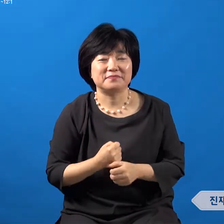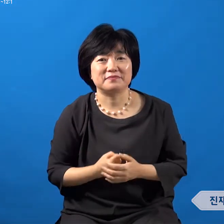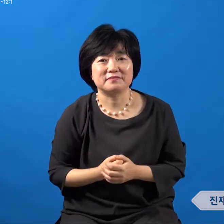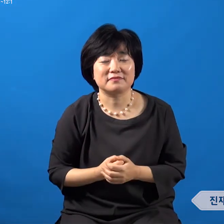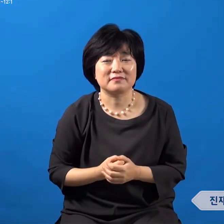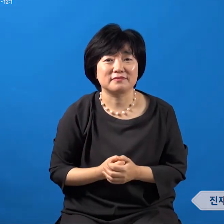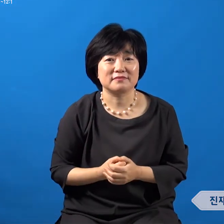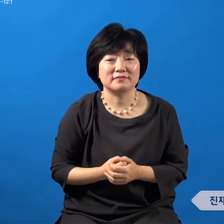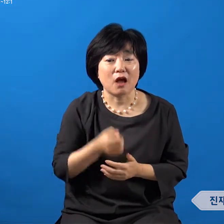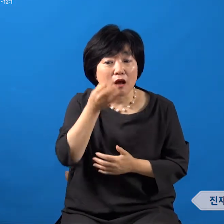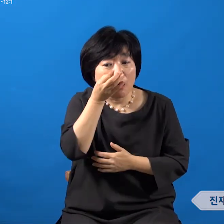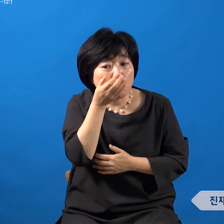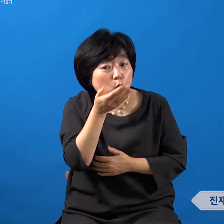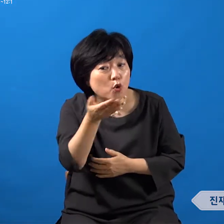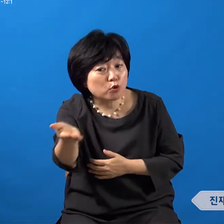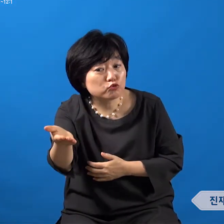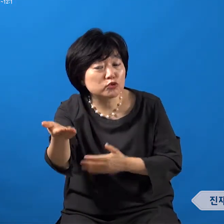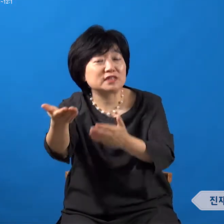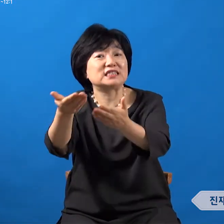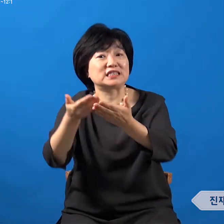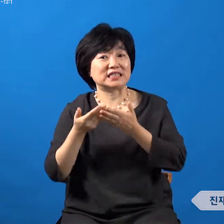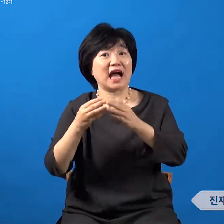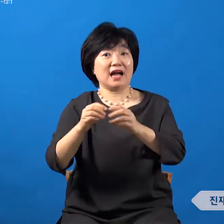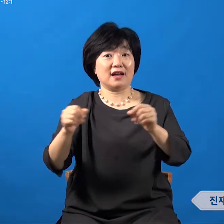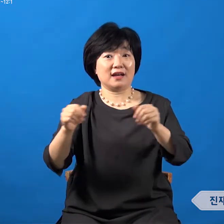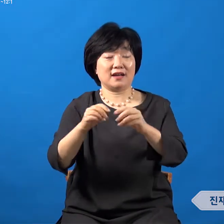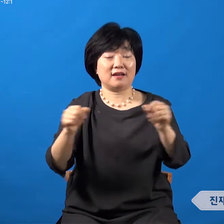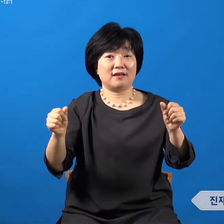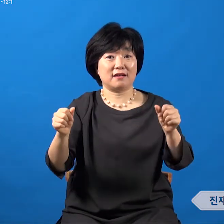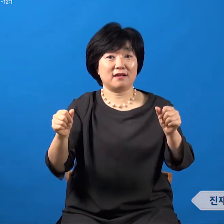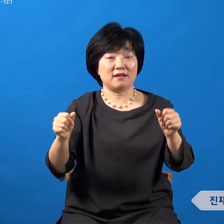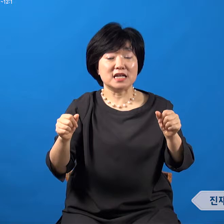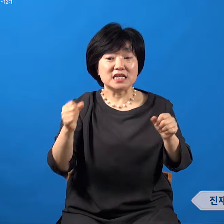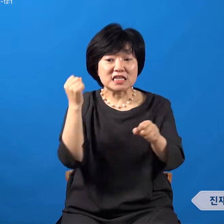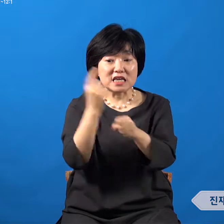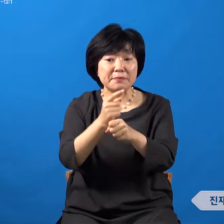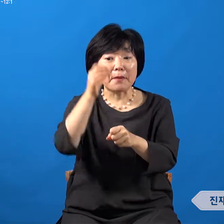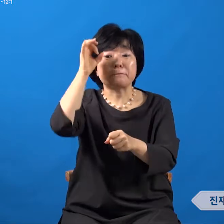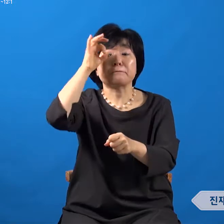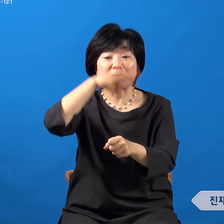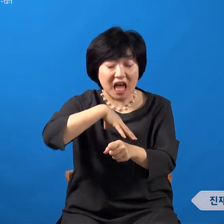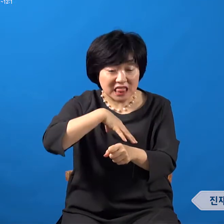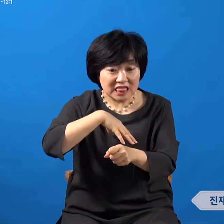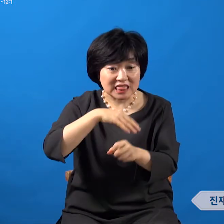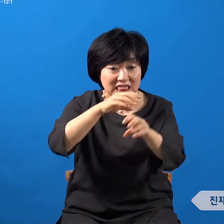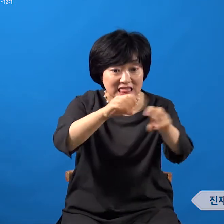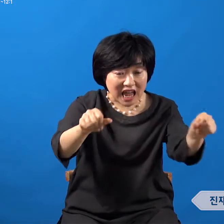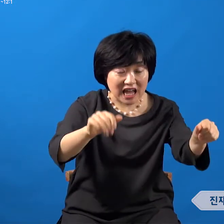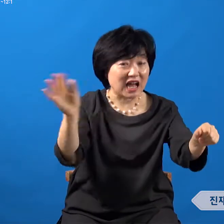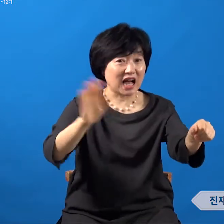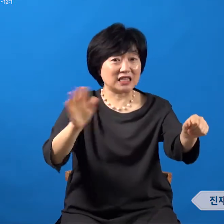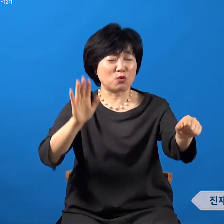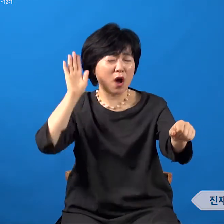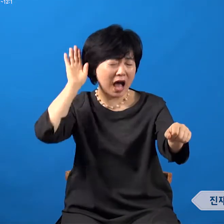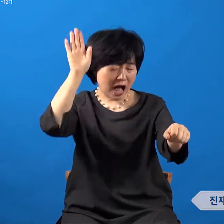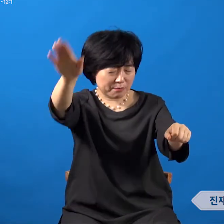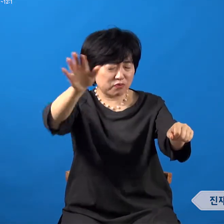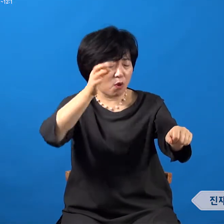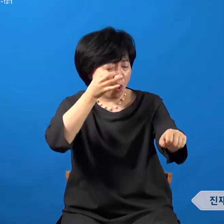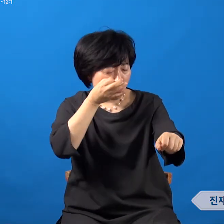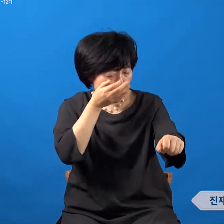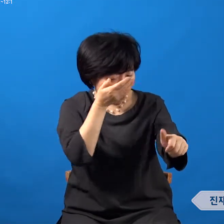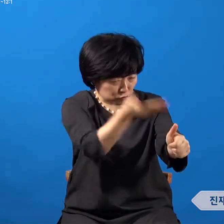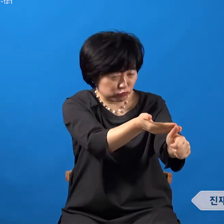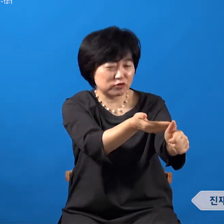것을 봅니다. 보여줄 땅이라고 말씀하셨습니다. 보여준 땅이라고 말씀하지